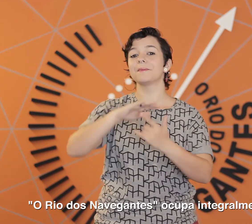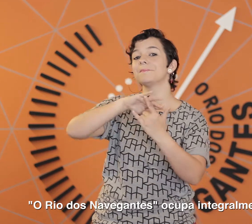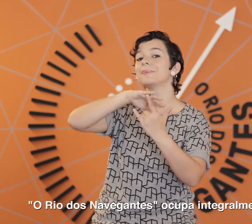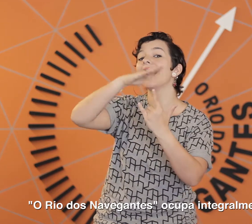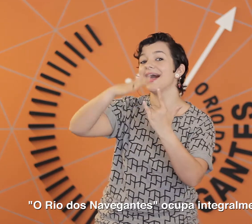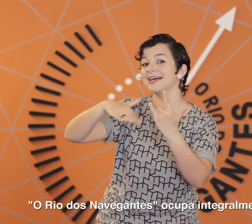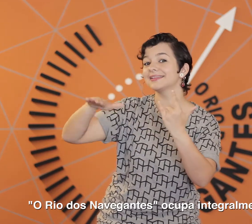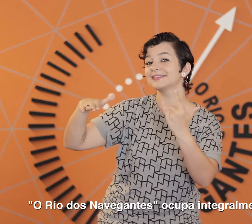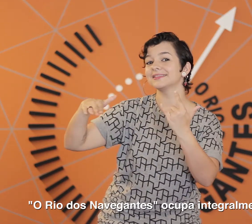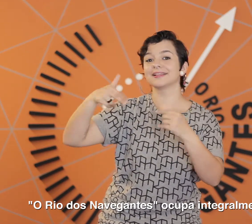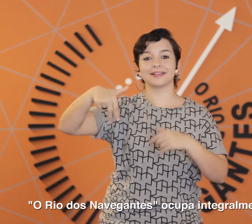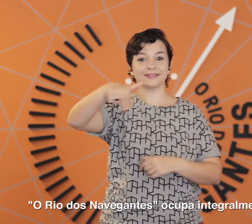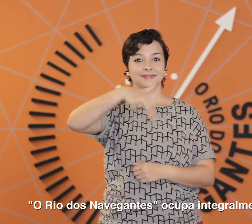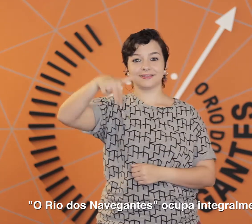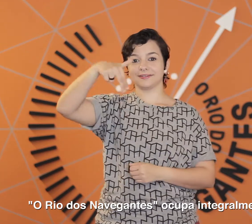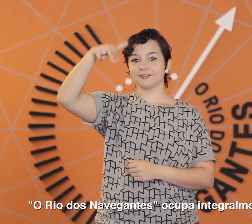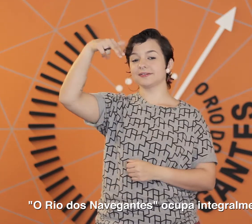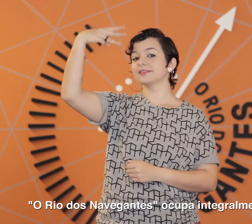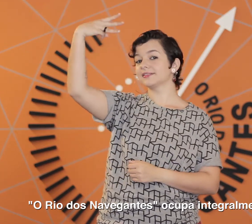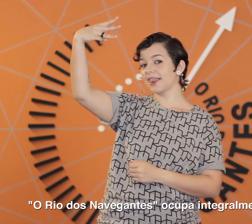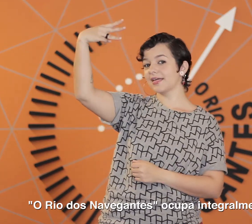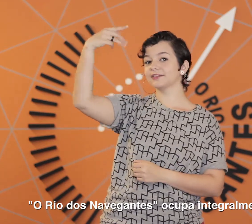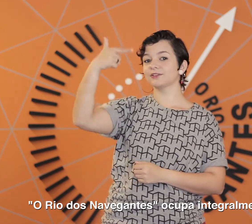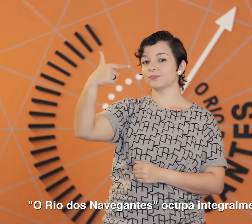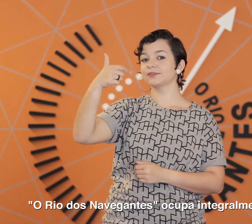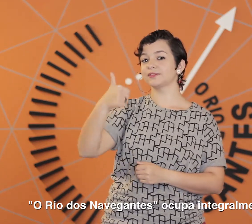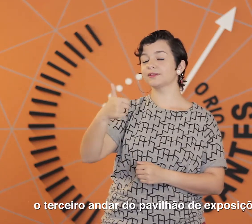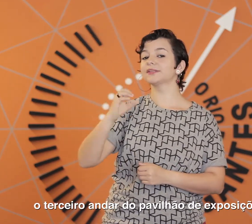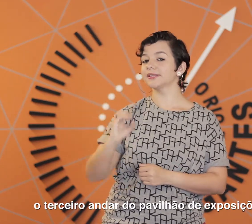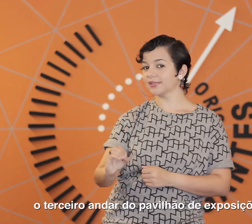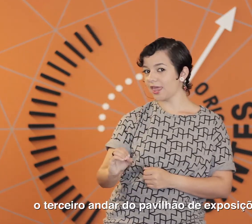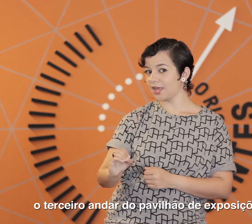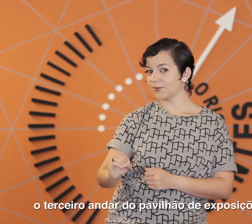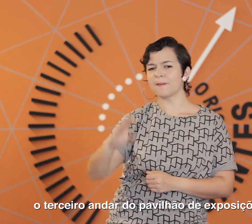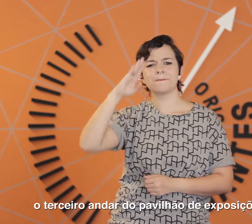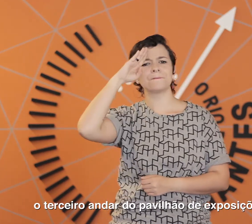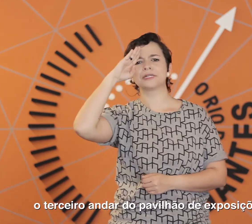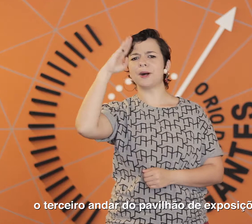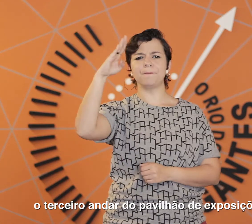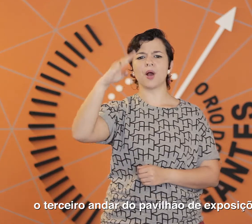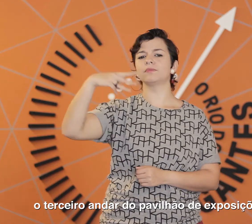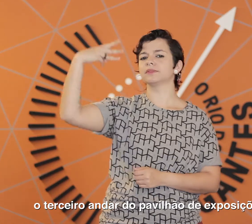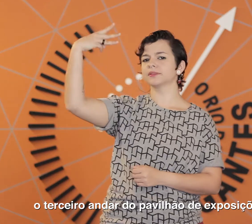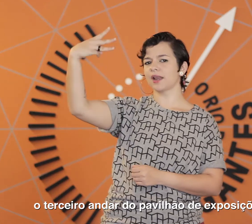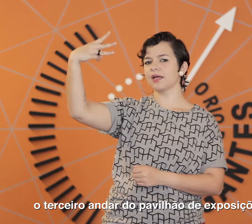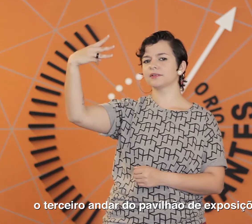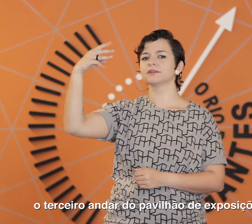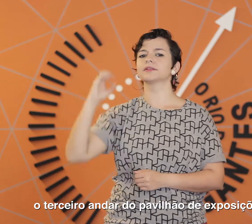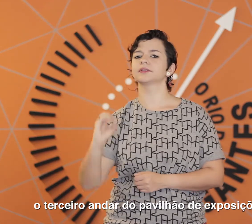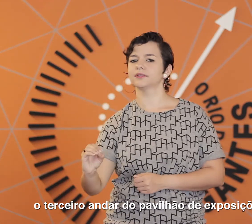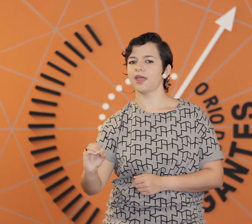O Rio dos Navegantes ocupa integralmente o terceiro andar do pavilhão de exposições